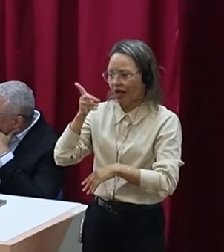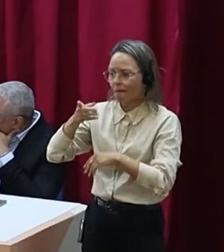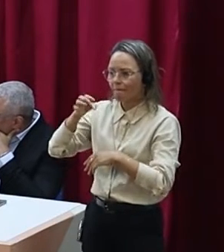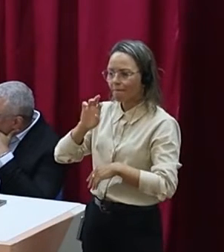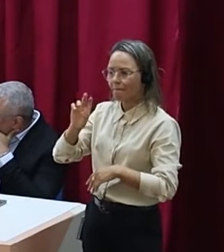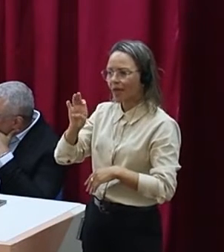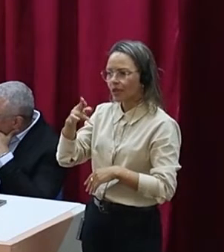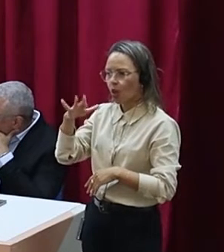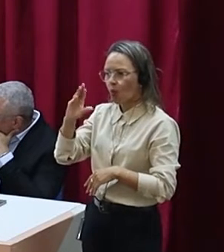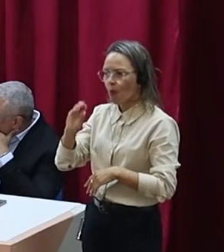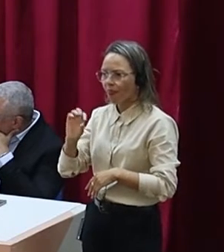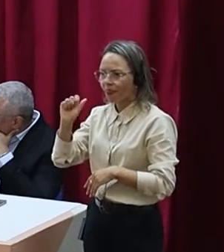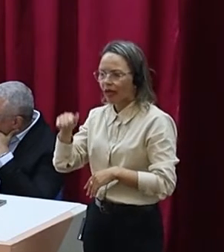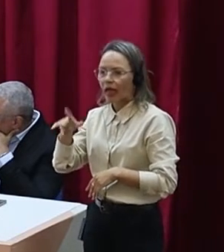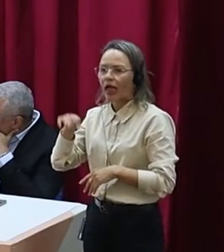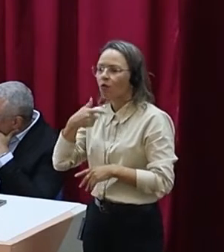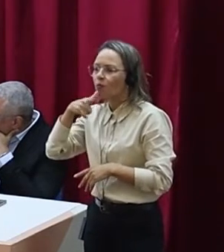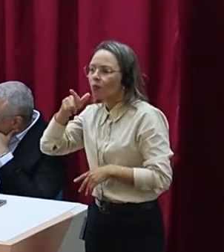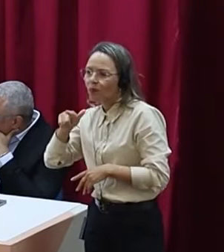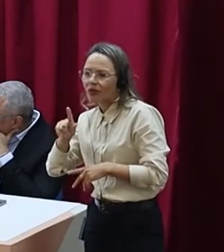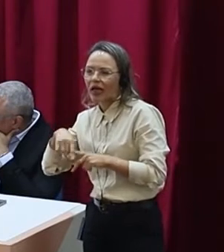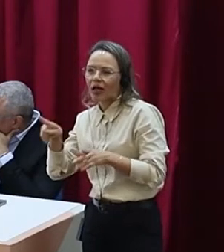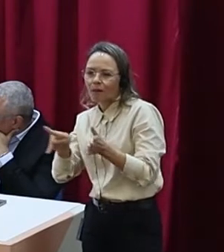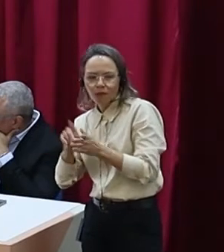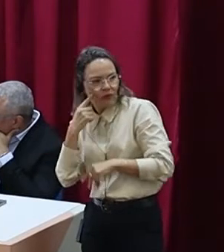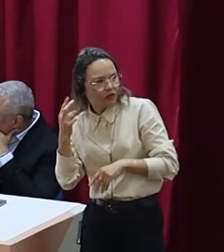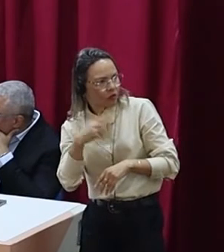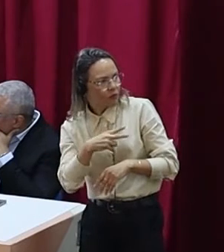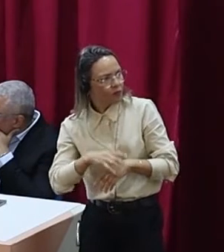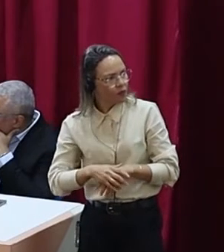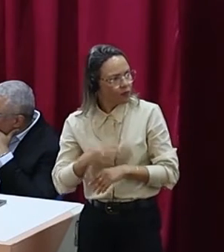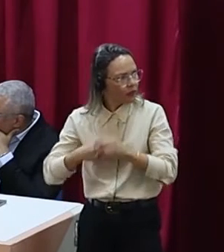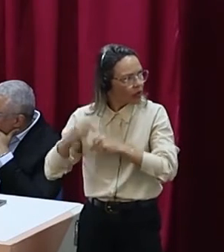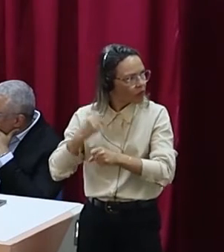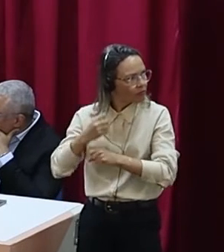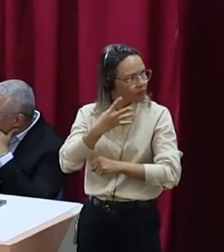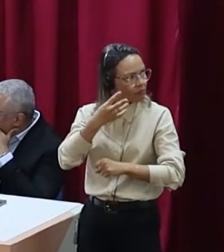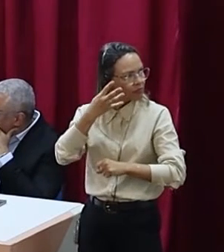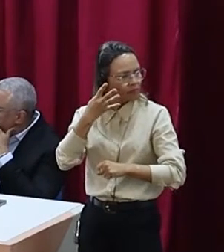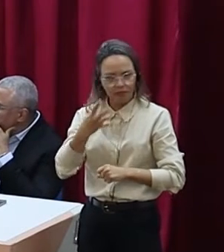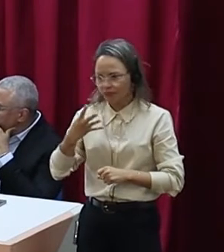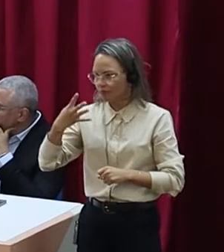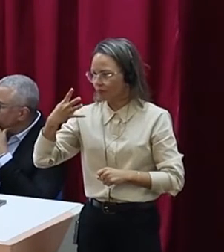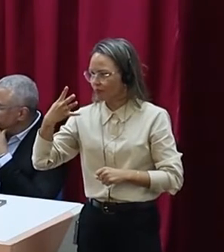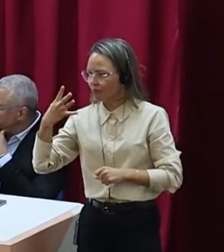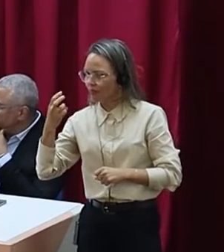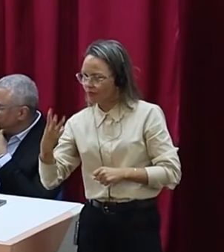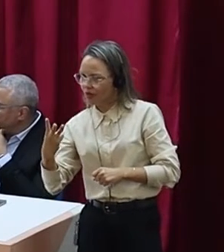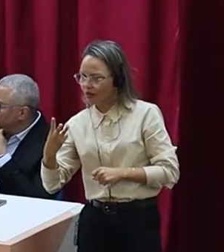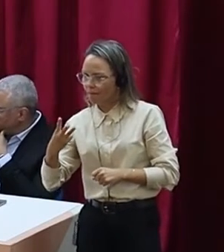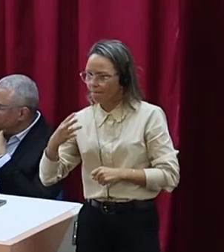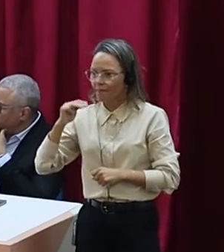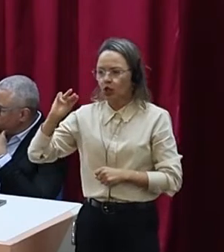catalán. Este es el castellano, 483 millones de personas que tienen el castellano como lengua materna según el Instituto Cervantes,